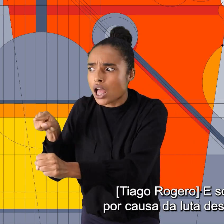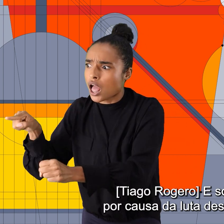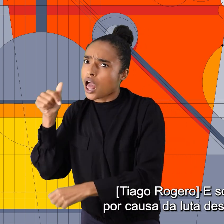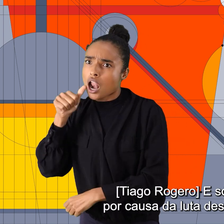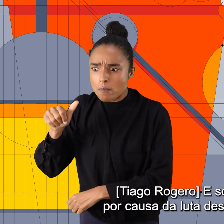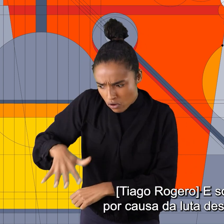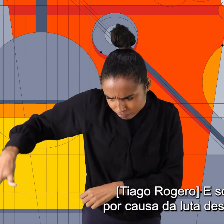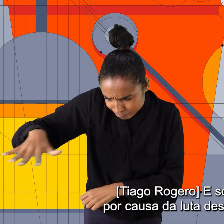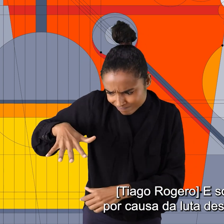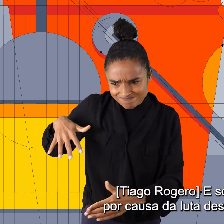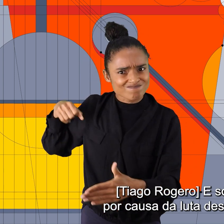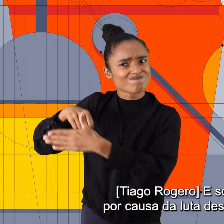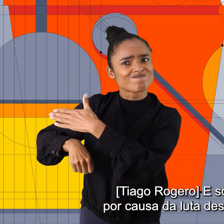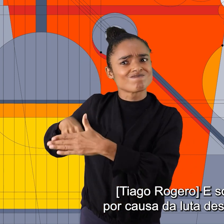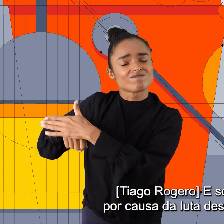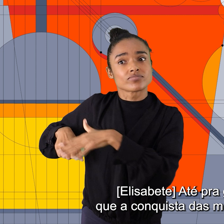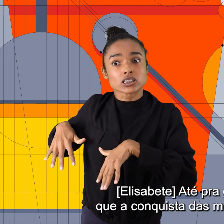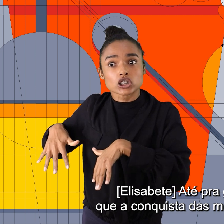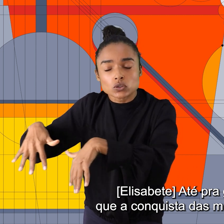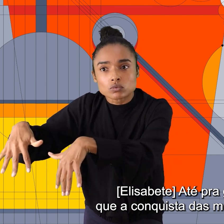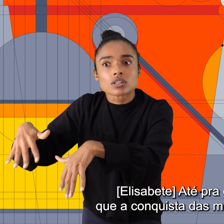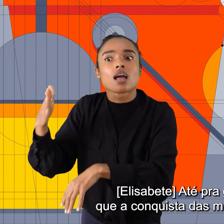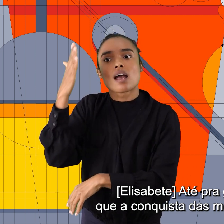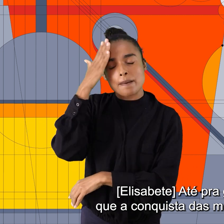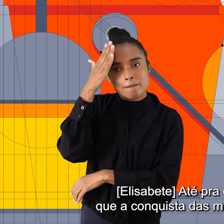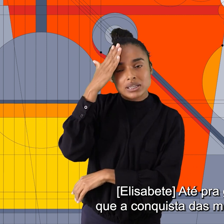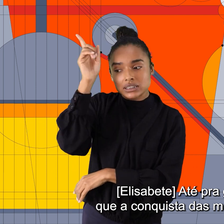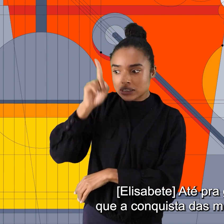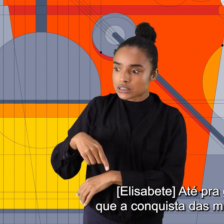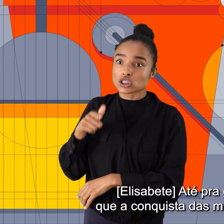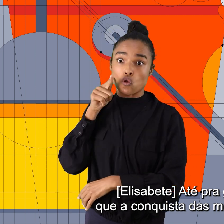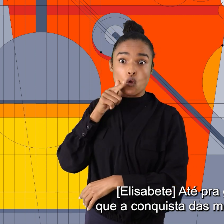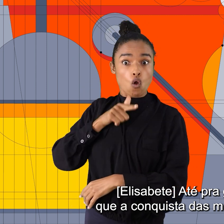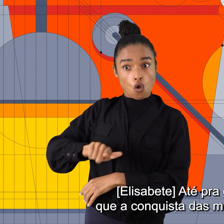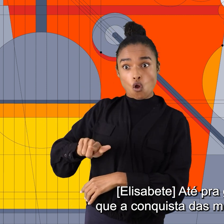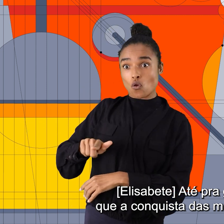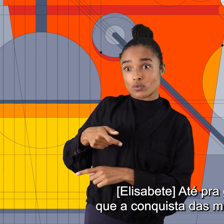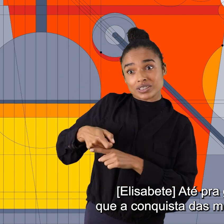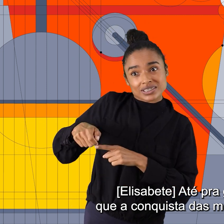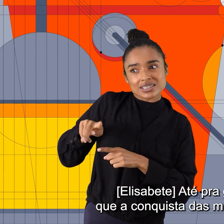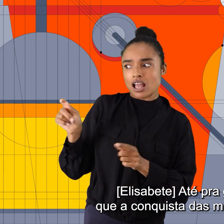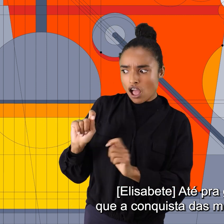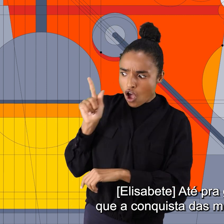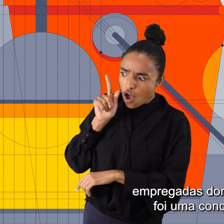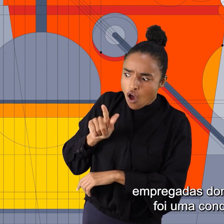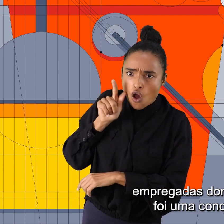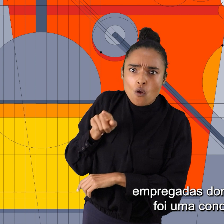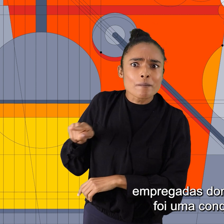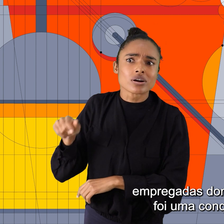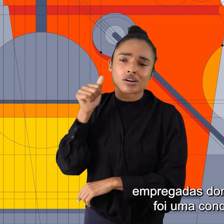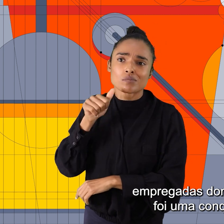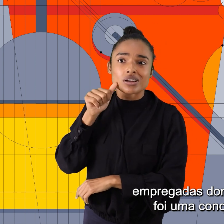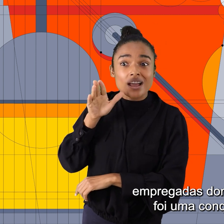causa da luta dessas mulheres. Até para a gente saber que a conquista das mulheres negras